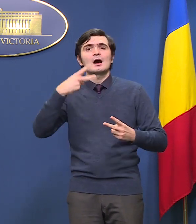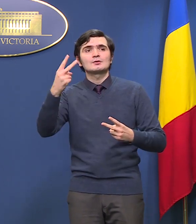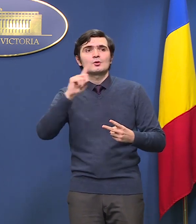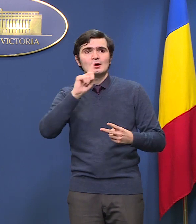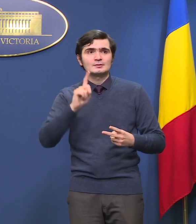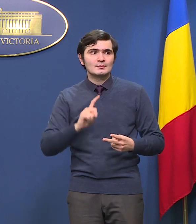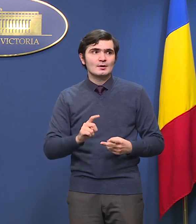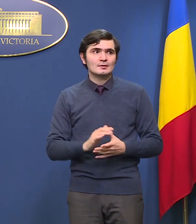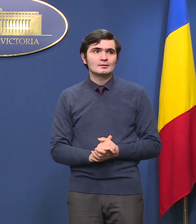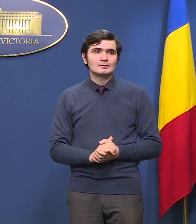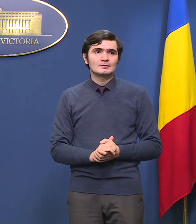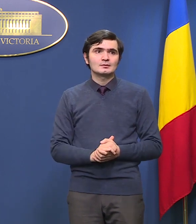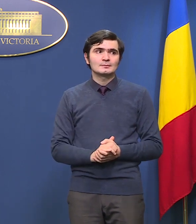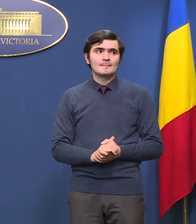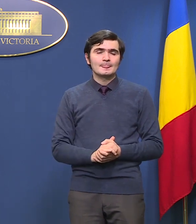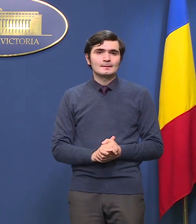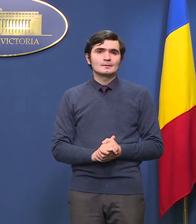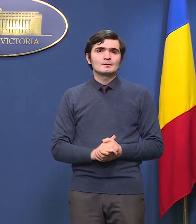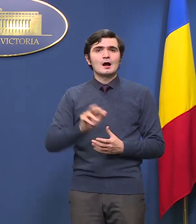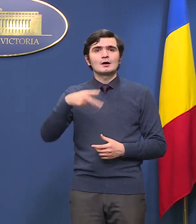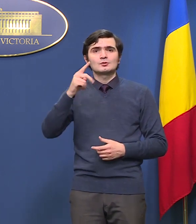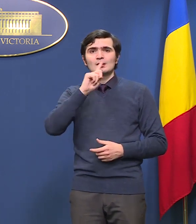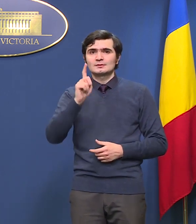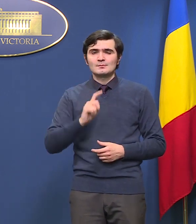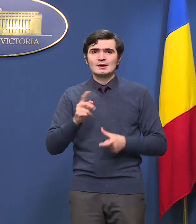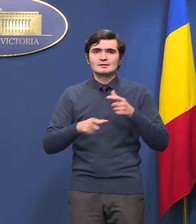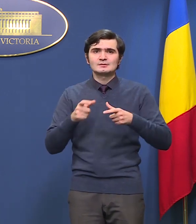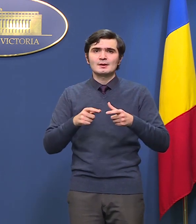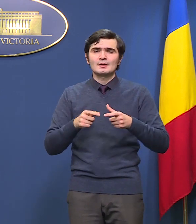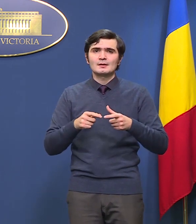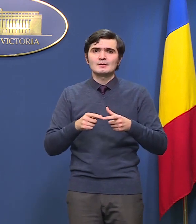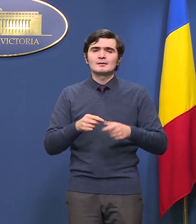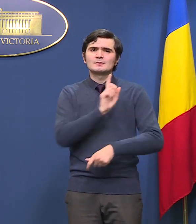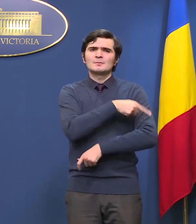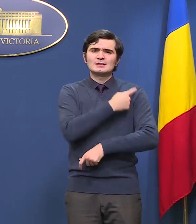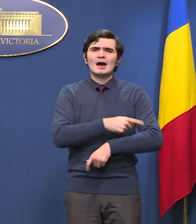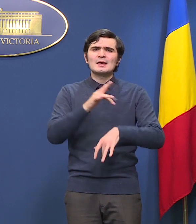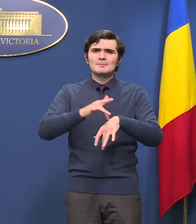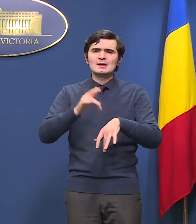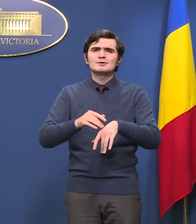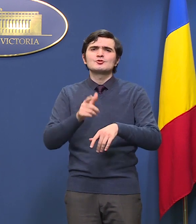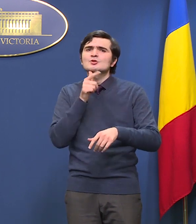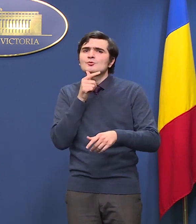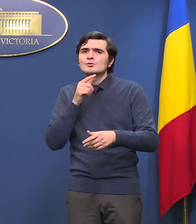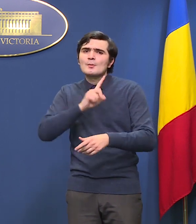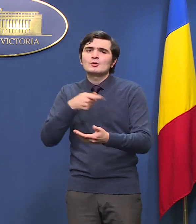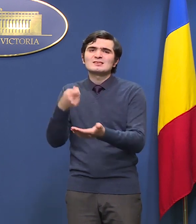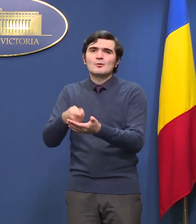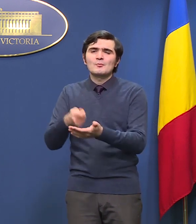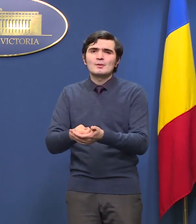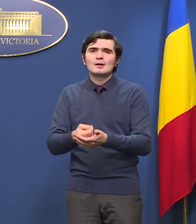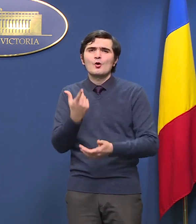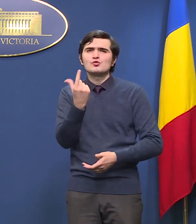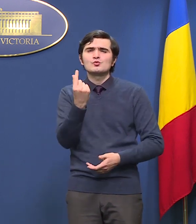dacă permiteți, vizează aprovizionarea spitalelor, a medicilor, știind că există nevoi foarte mari. E o dublă